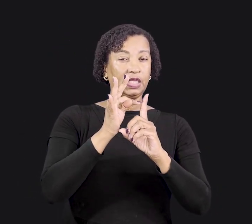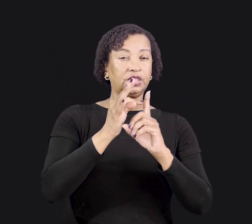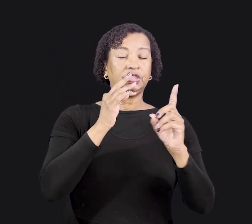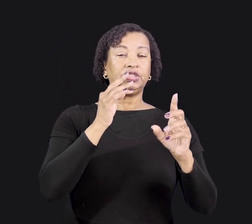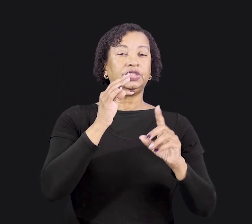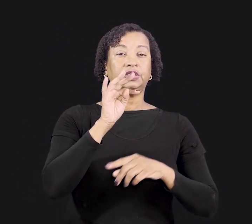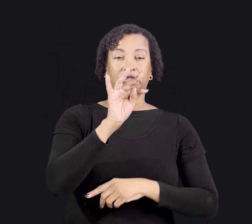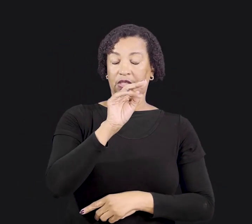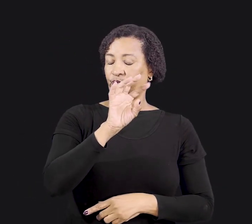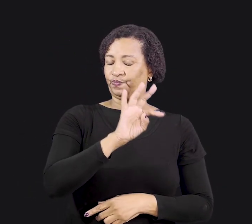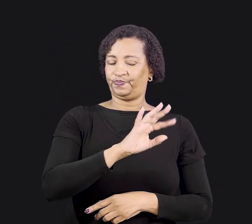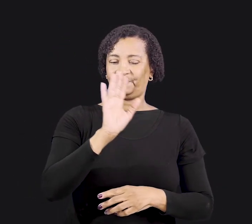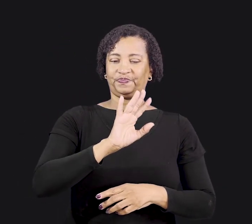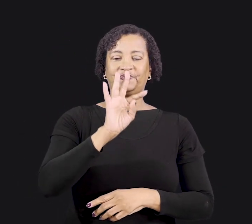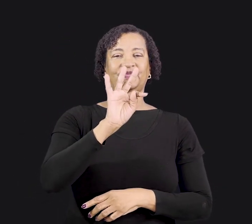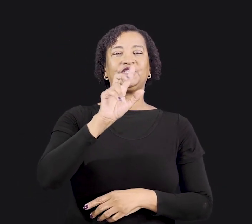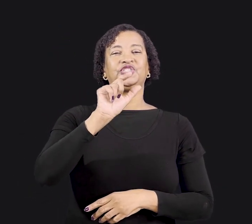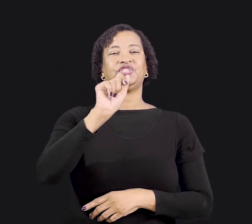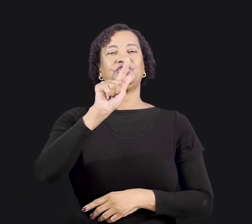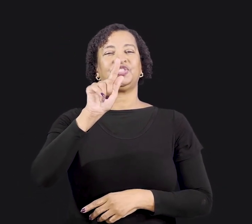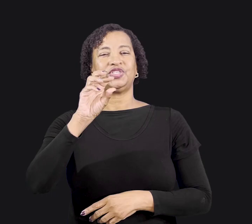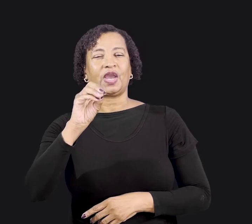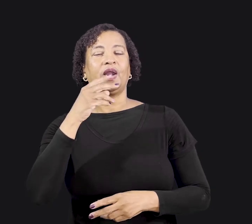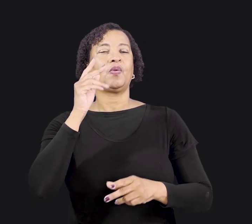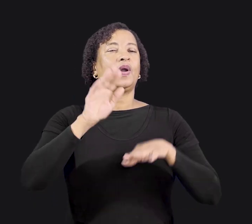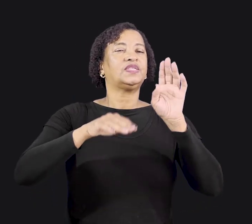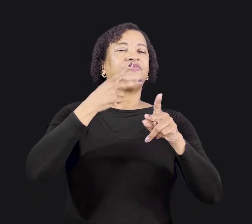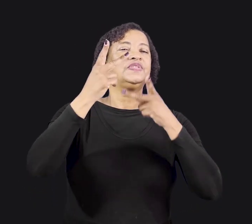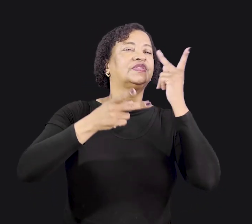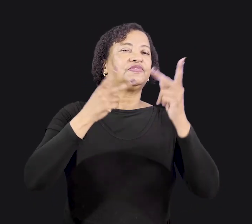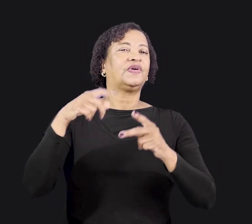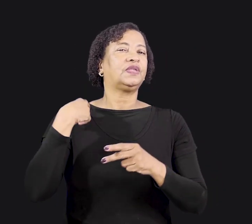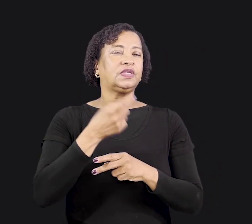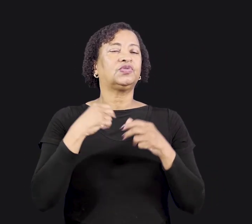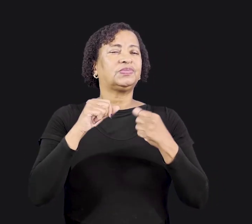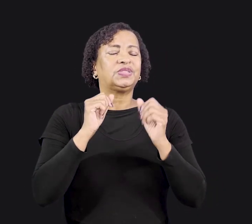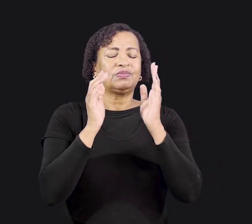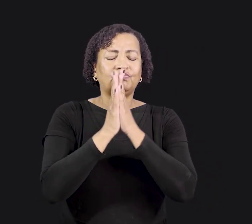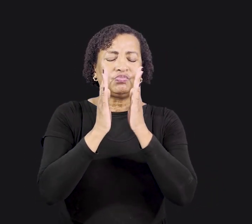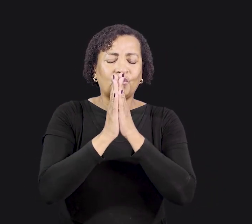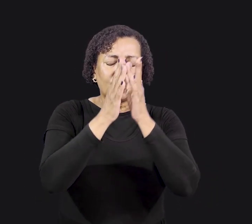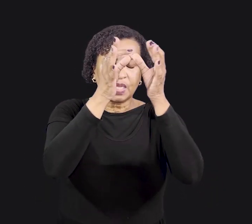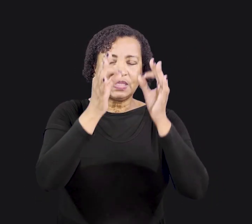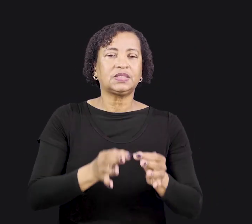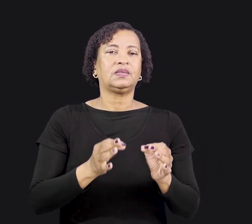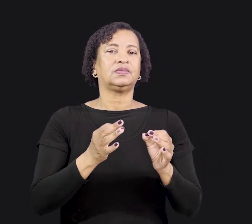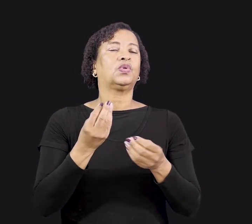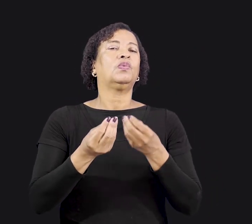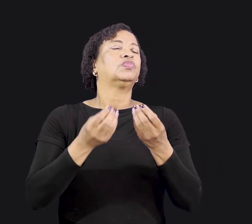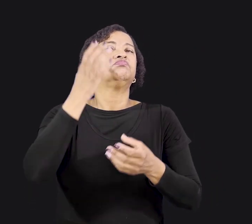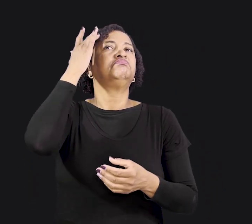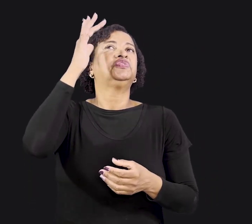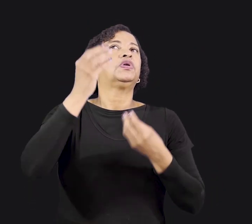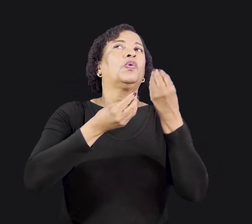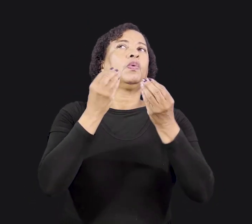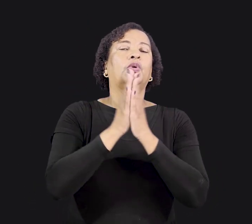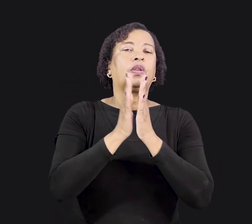como convém. Como podemos saber se estamos orando corretamente? Não dá para saber. Foi por isso que Jesus nos